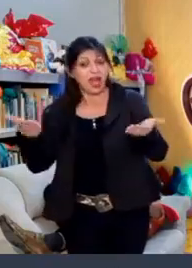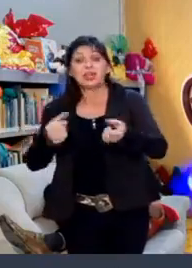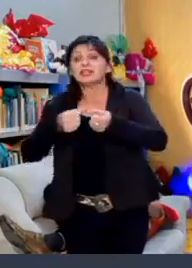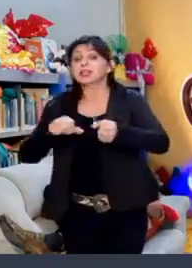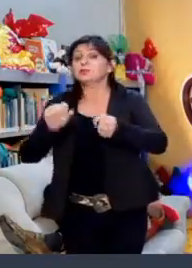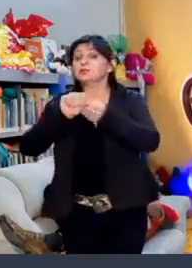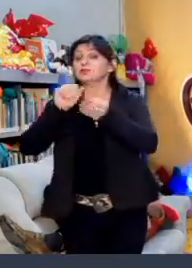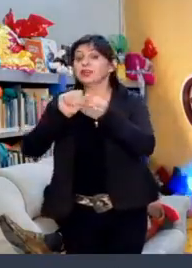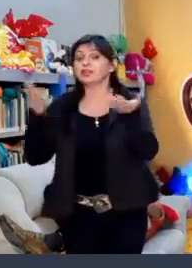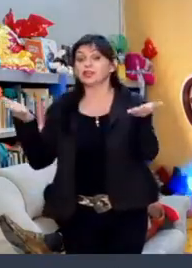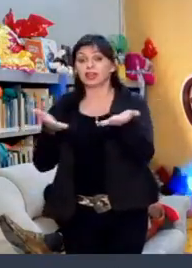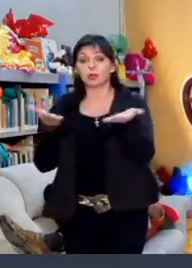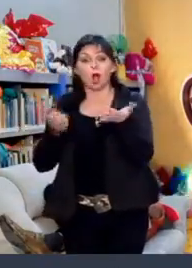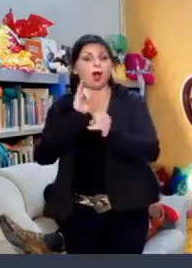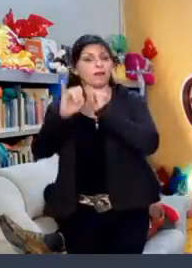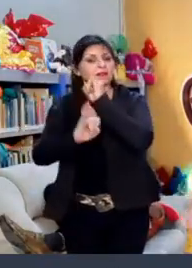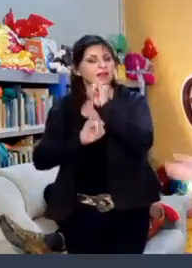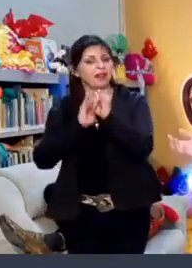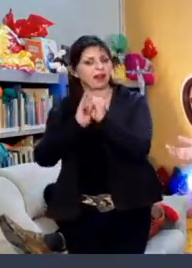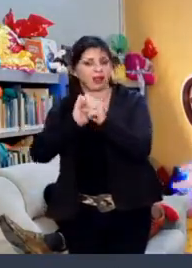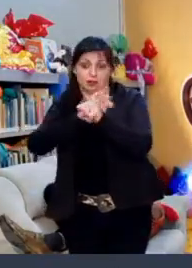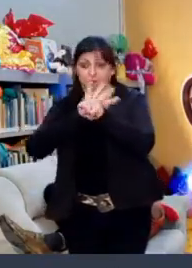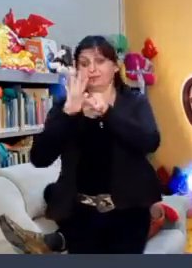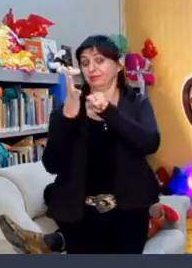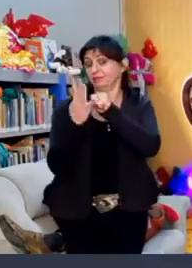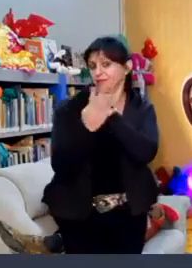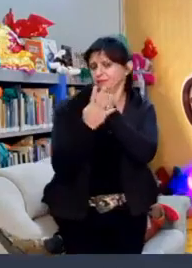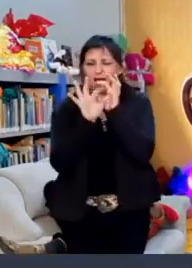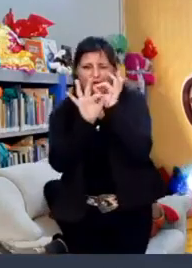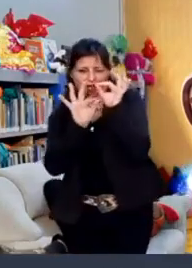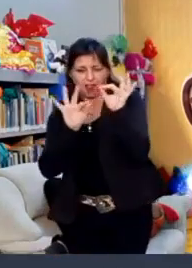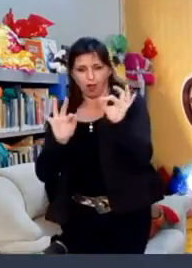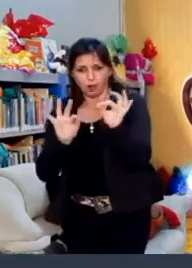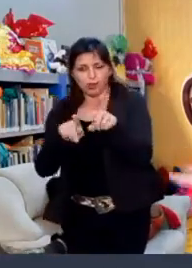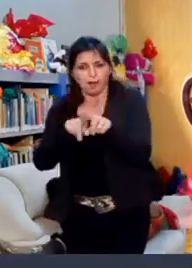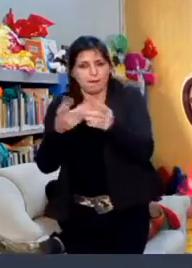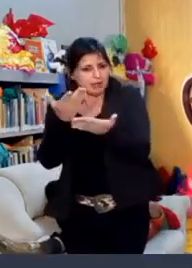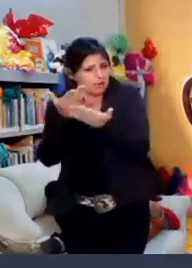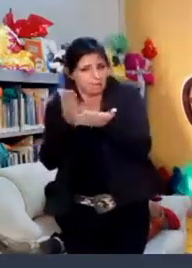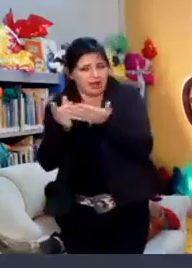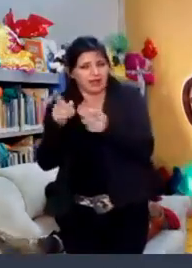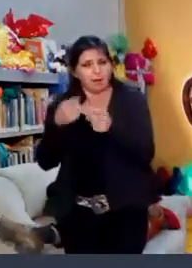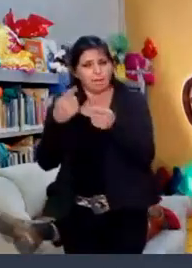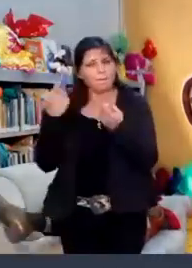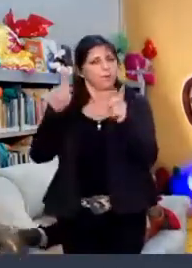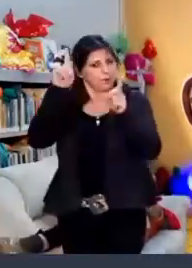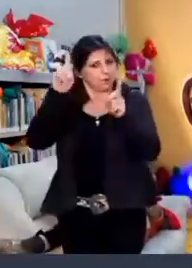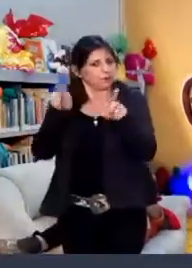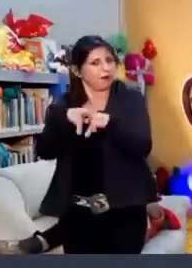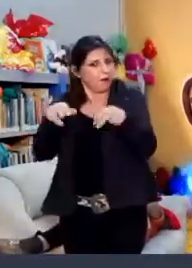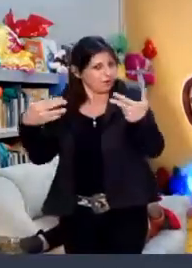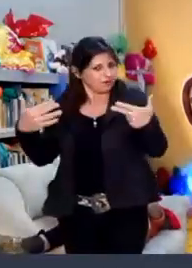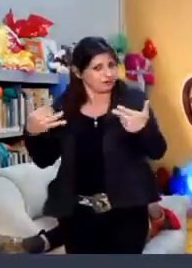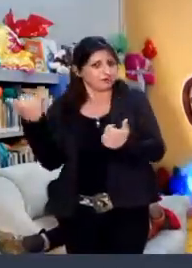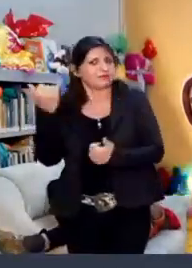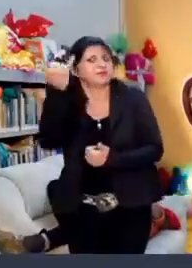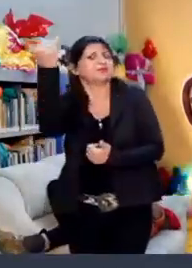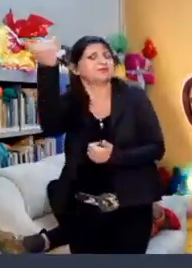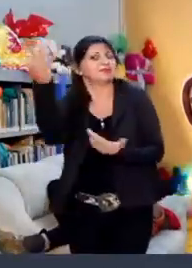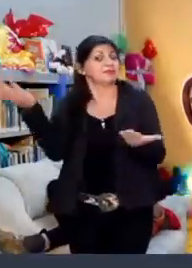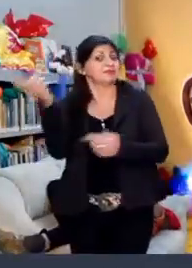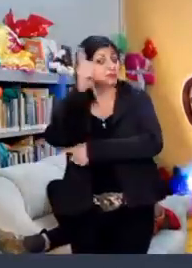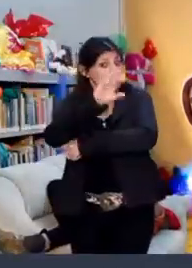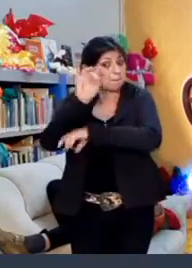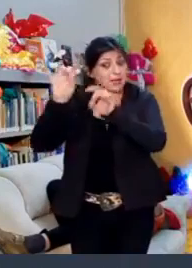o evento online por causa da pandemia, mas sem perder a magia e o encantamento da data. Teremos